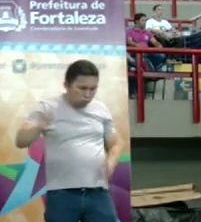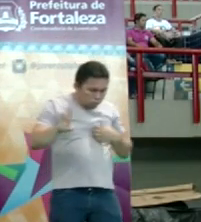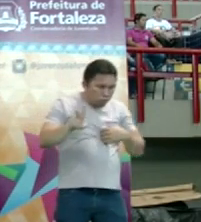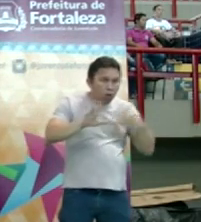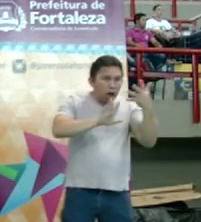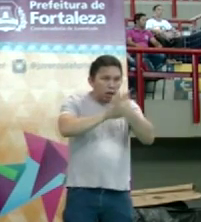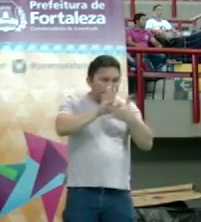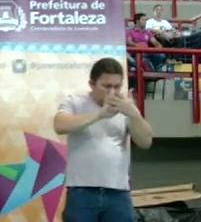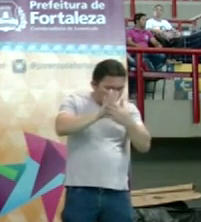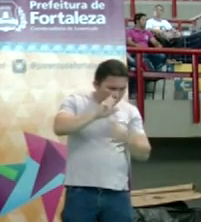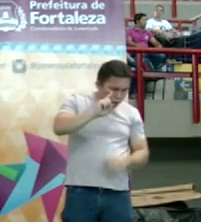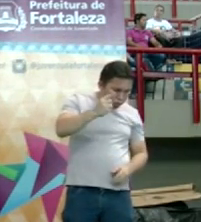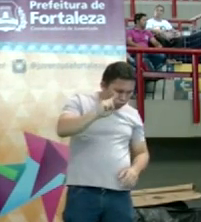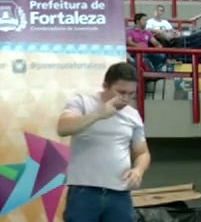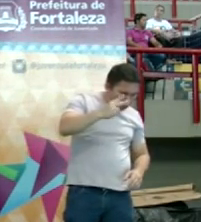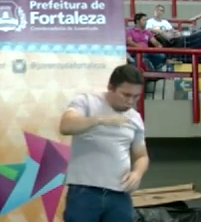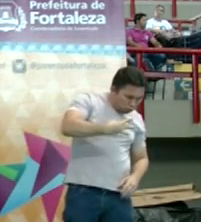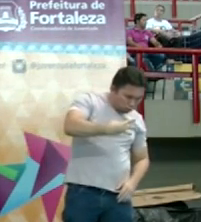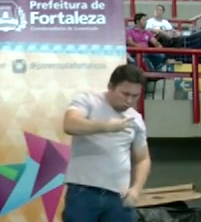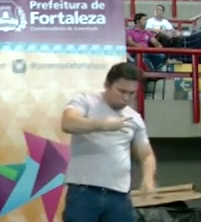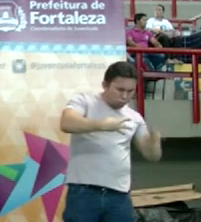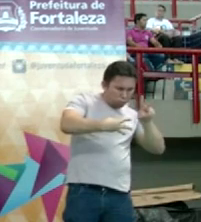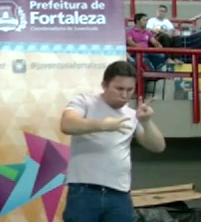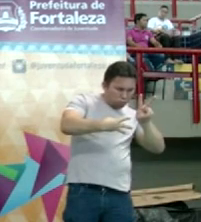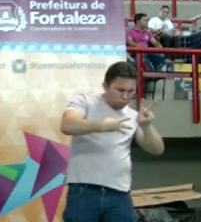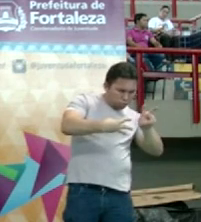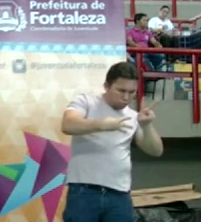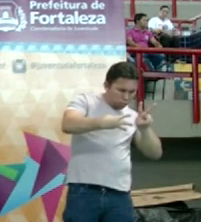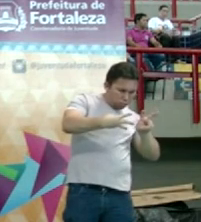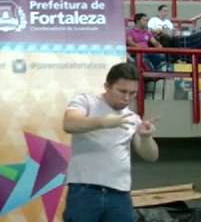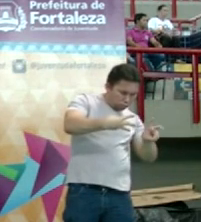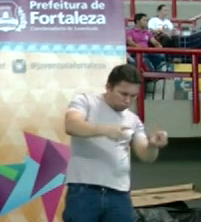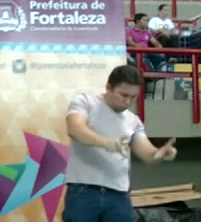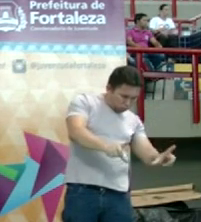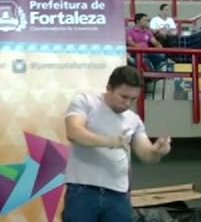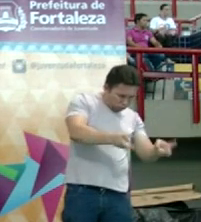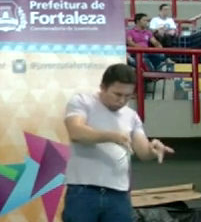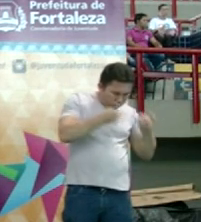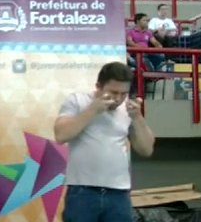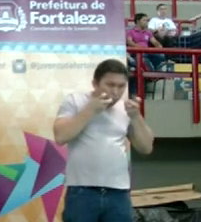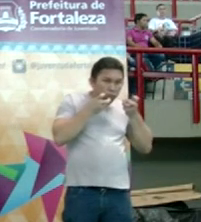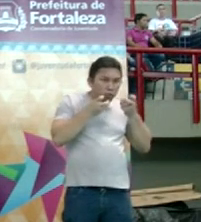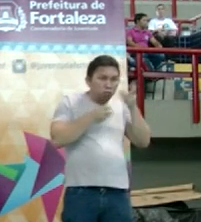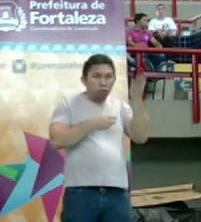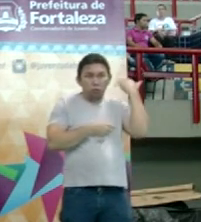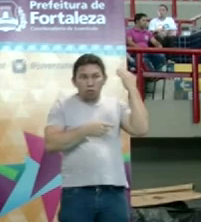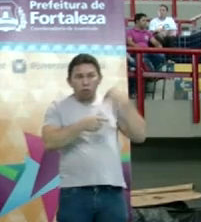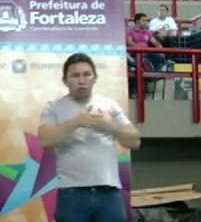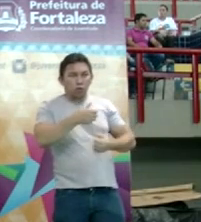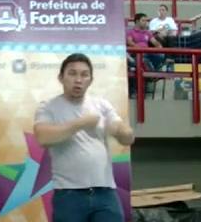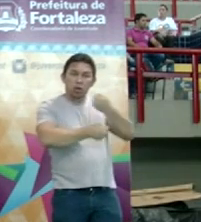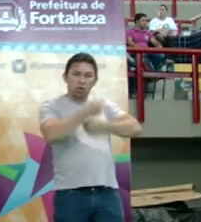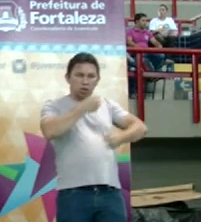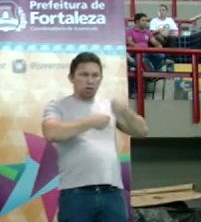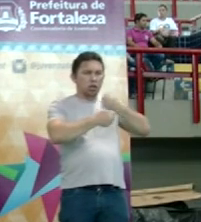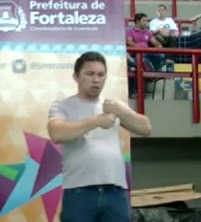dos textos motivadores. Se vocês tiverem observado as últimas 5 edições do Enem, não